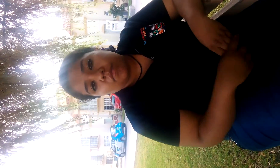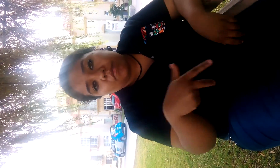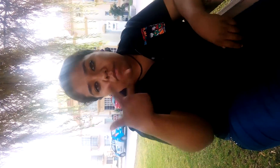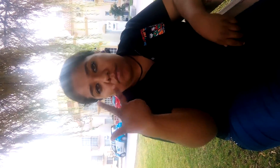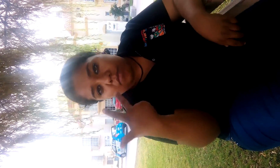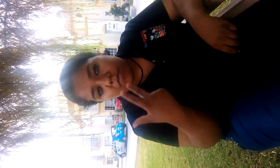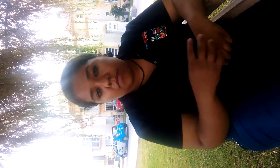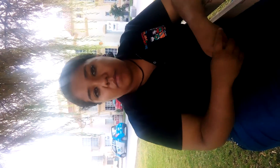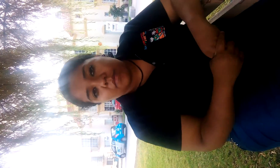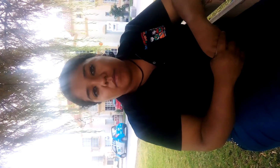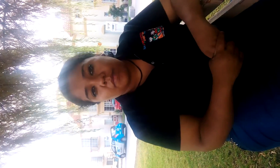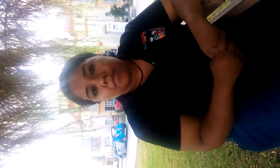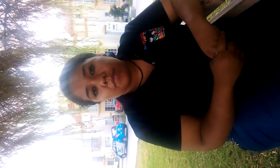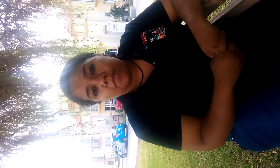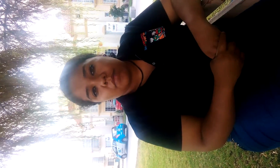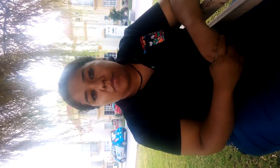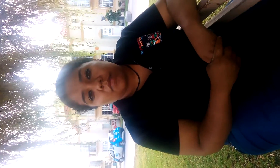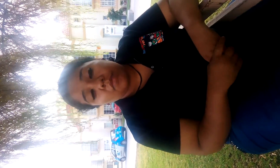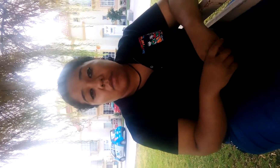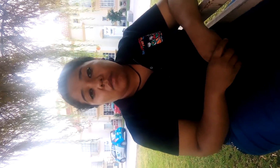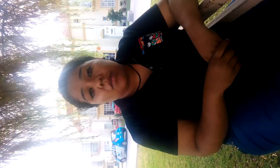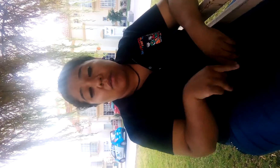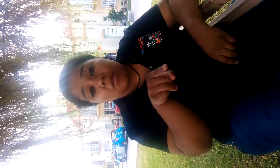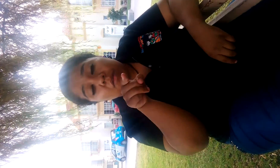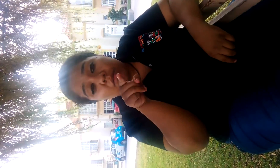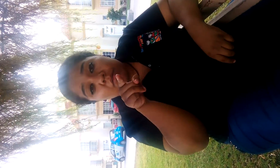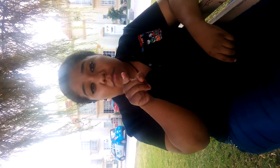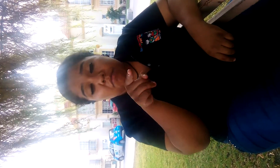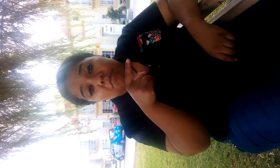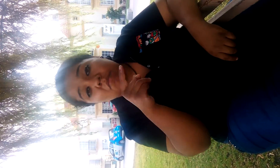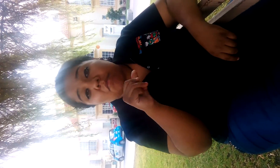13. No me digas que no tienes nada, le diré a José.